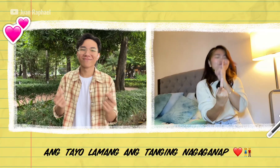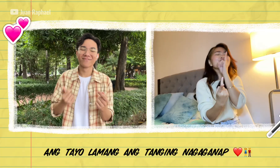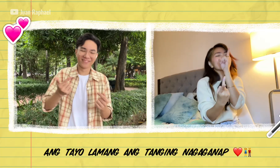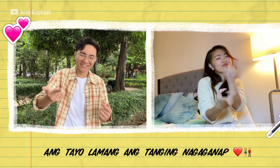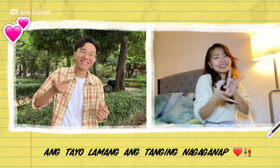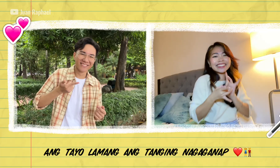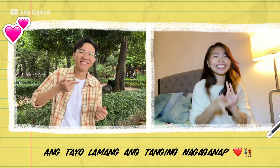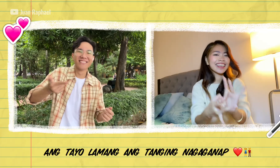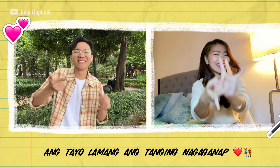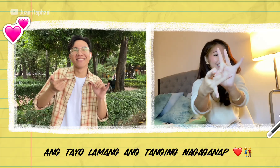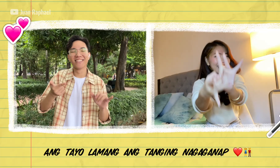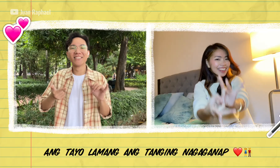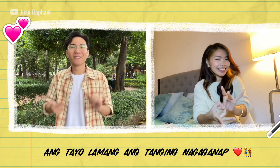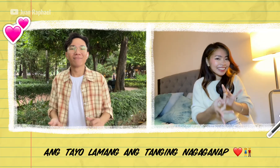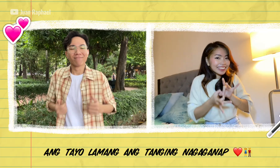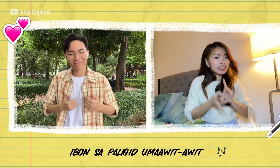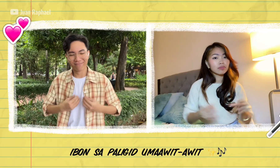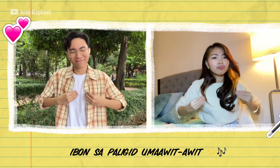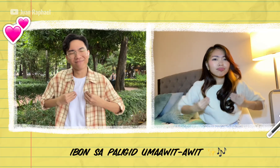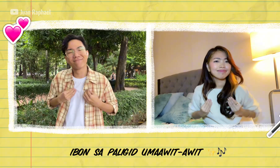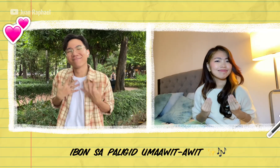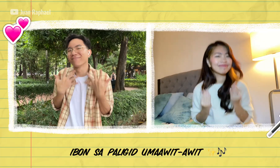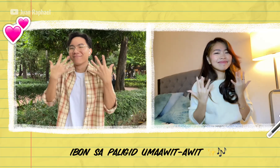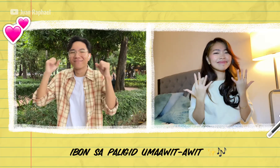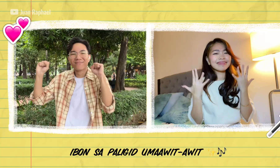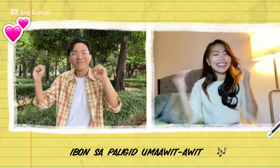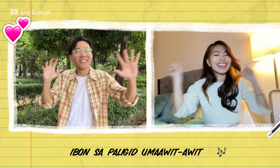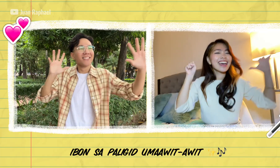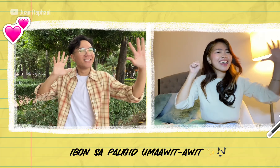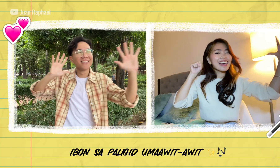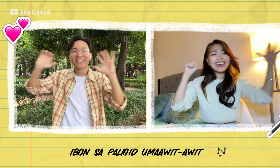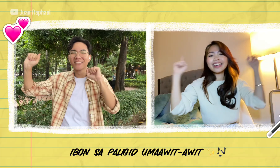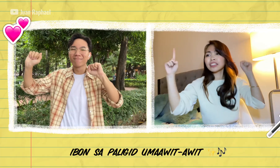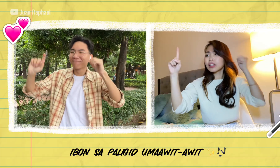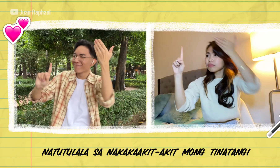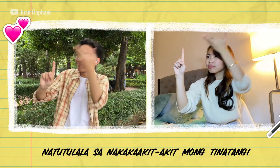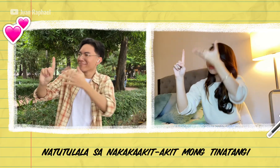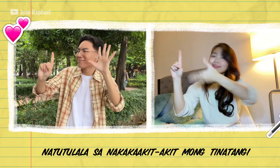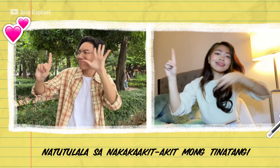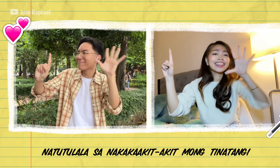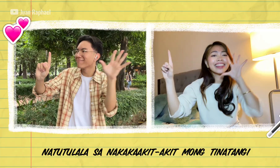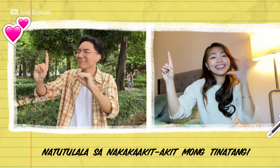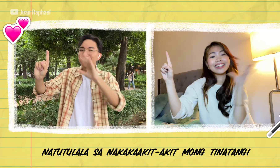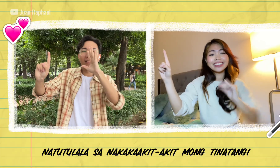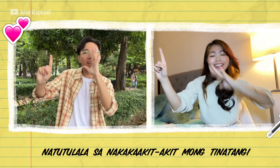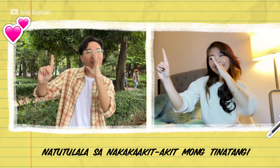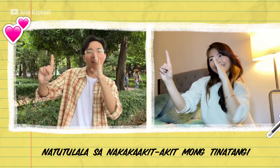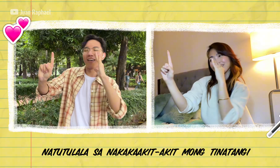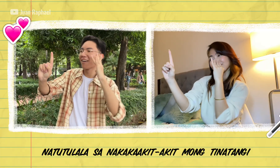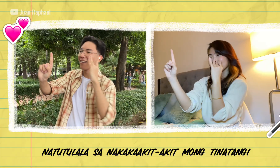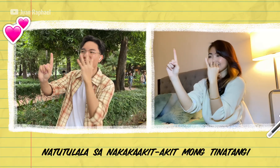tanging magkakanaan. Di mo sa paligid umawit-awit, natutulala sa nakakaakit-akit